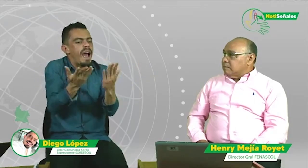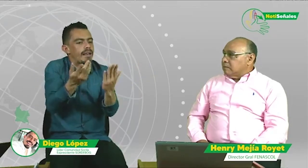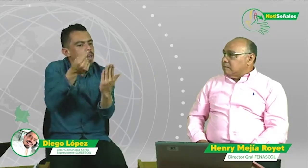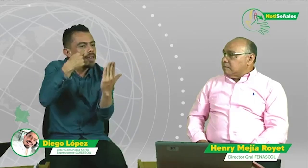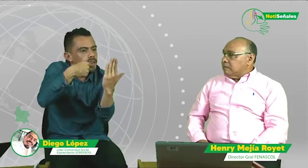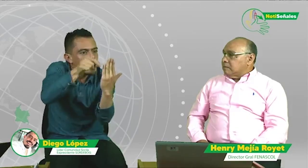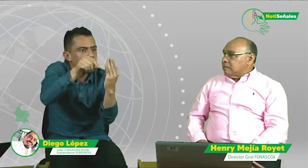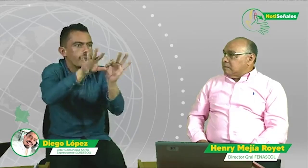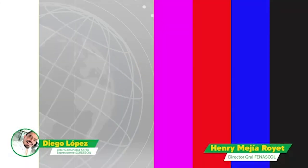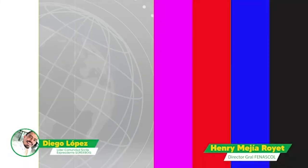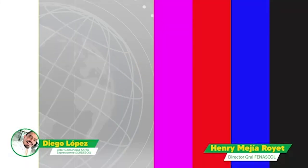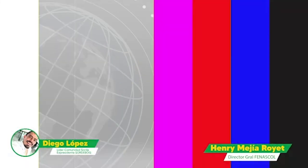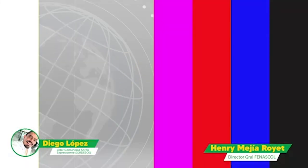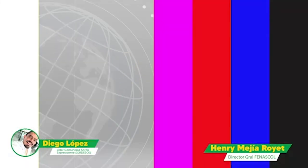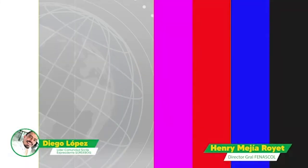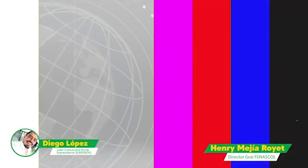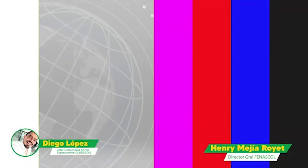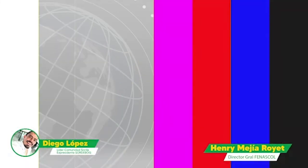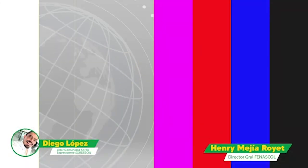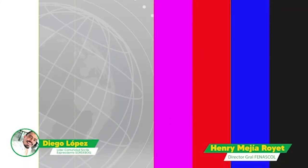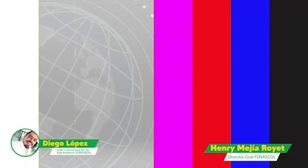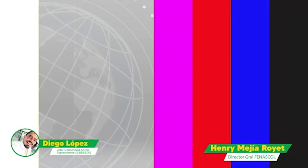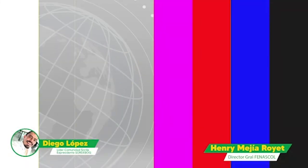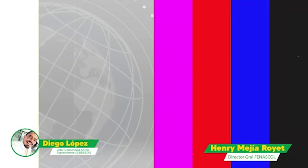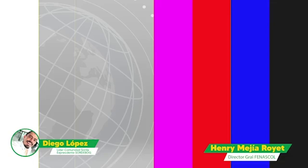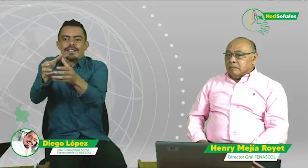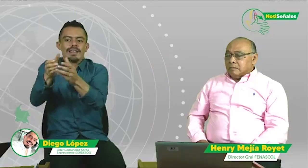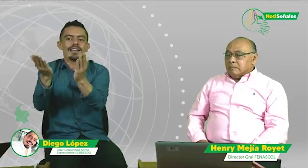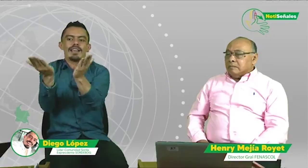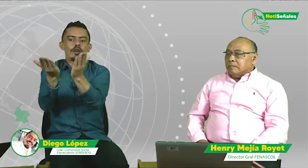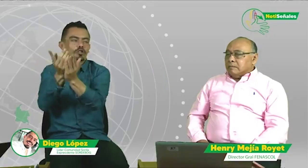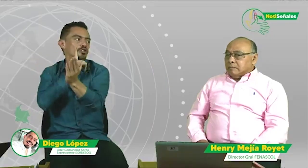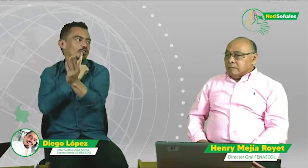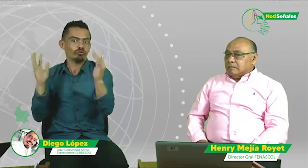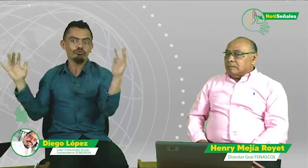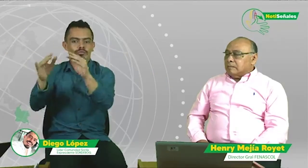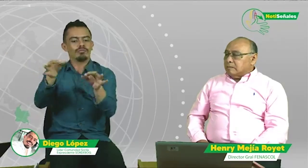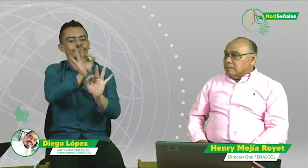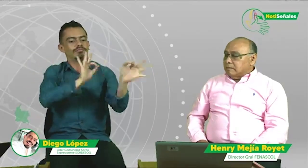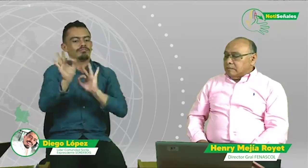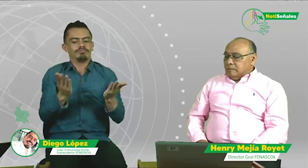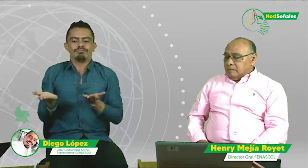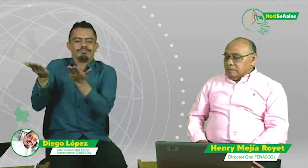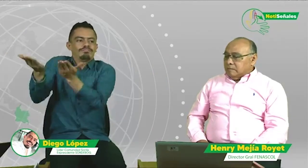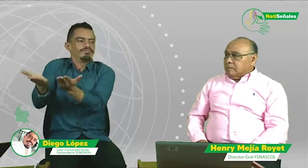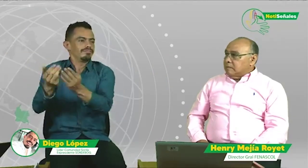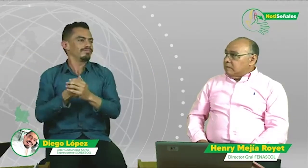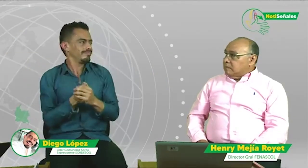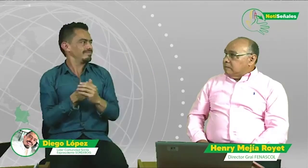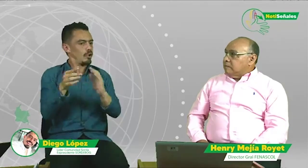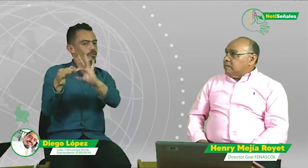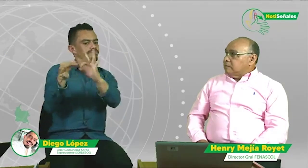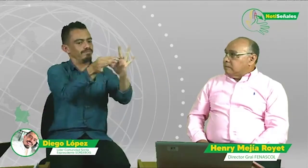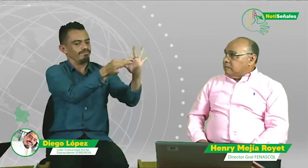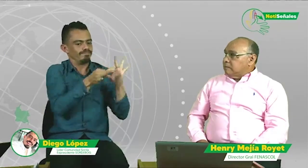mano con las organizaciones de personas sordas. Esto para que se pueda llegar a un mejor perfil de los agentes educativos que se